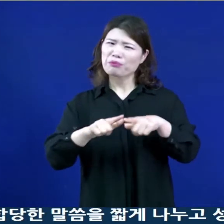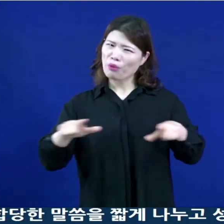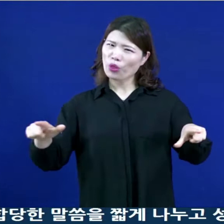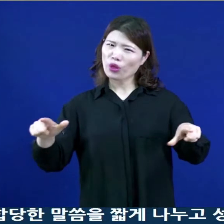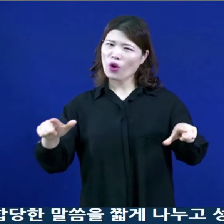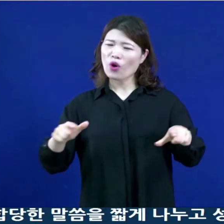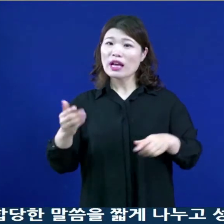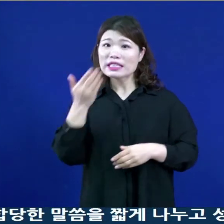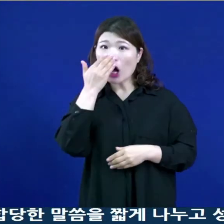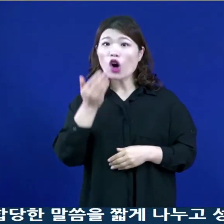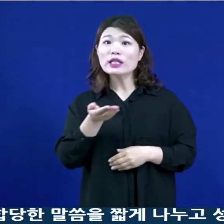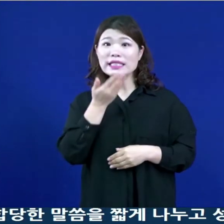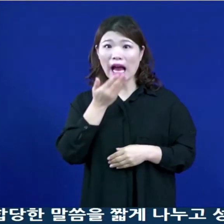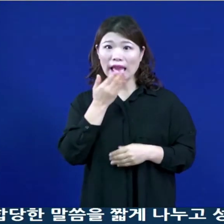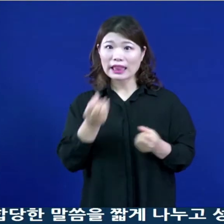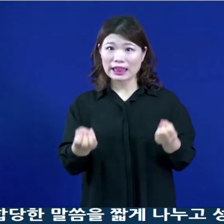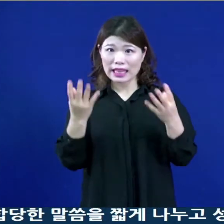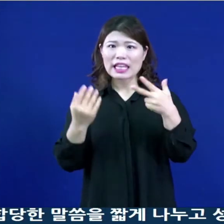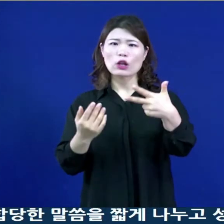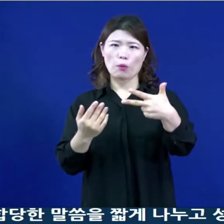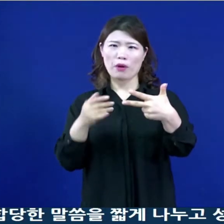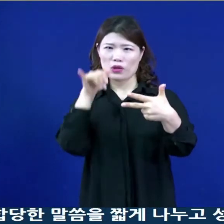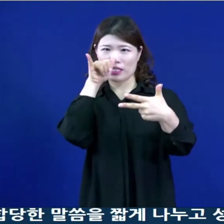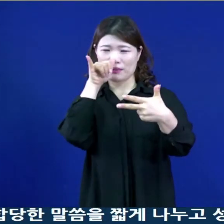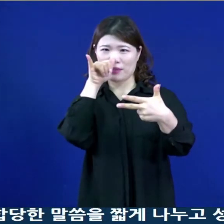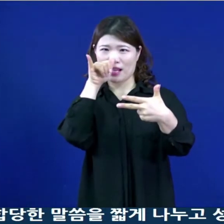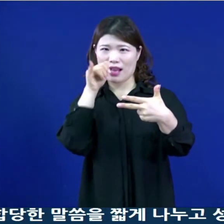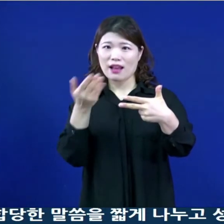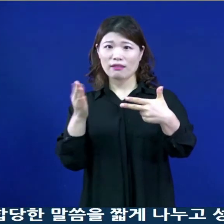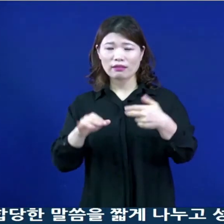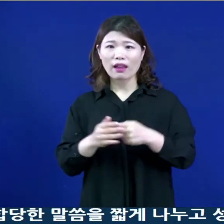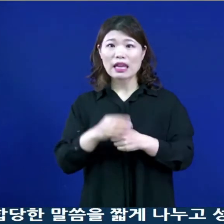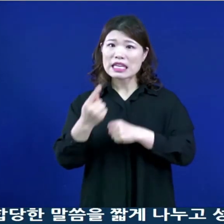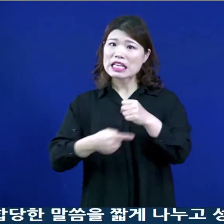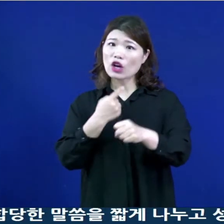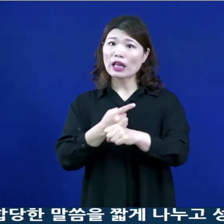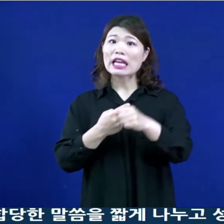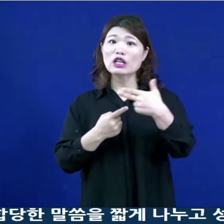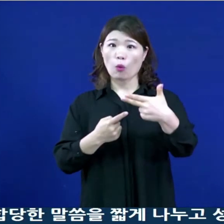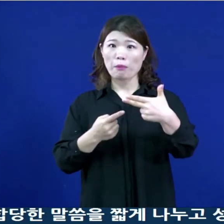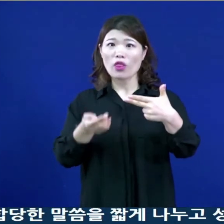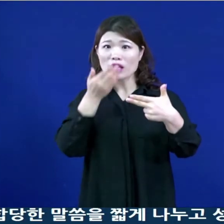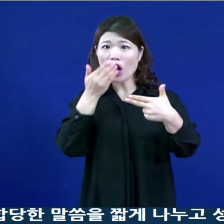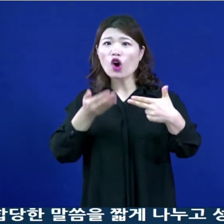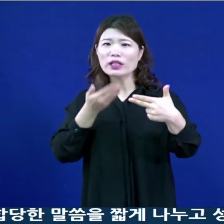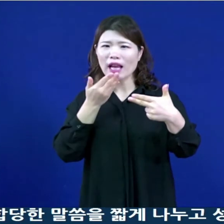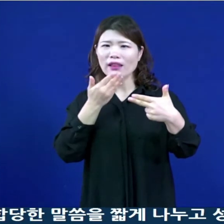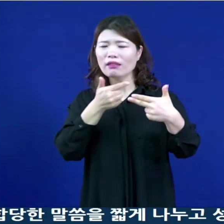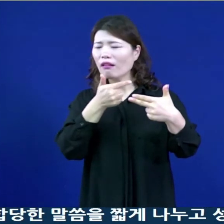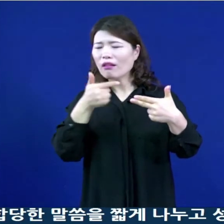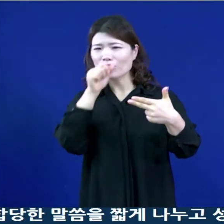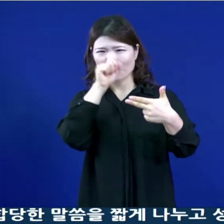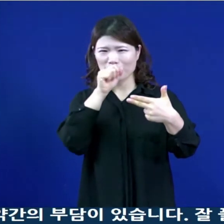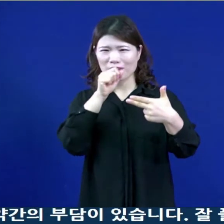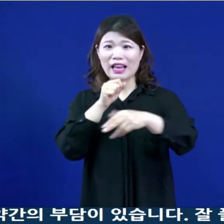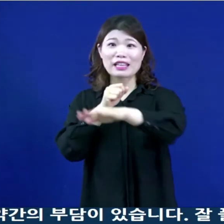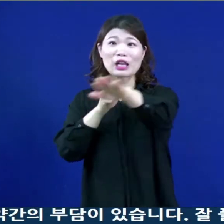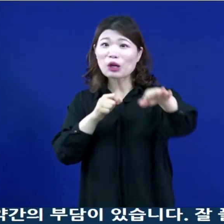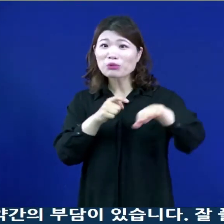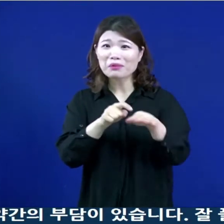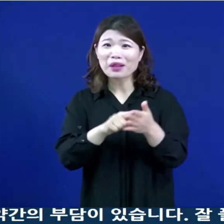성찬을 7번 준비하고 있는데 1년에 7번 성찬하는 것이 얼마나 좋은지 모르겠습니다. 여러분들은